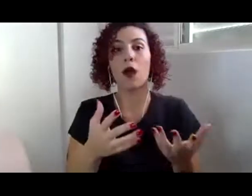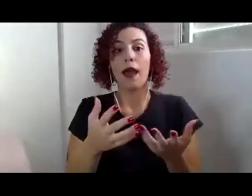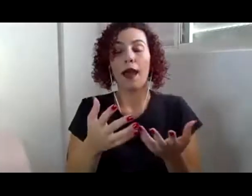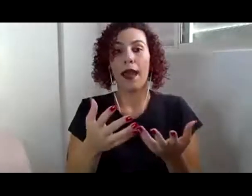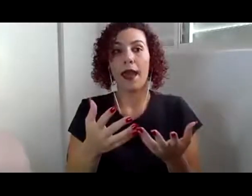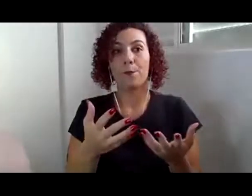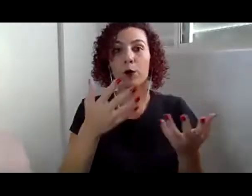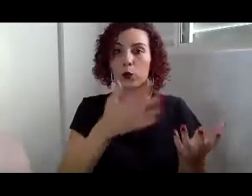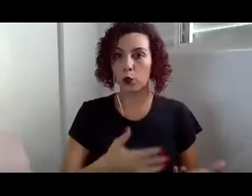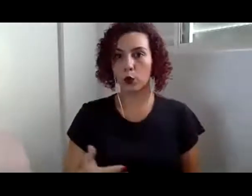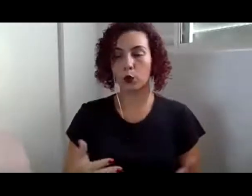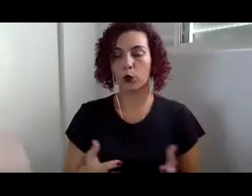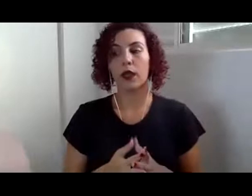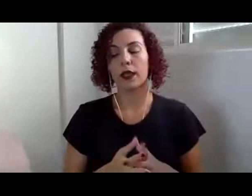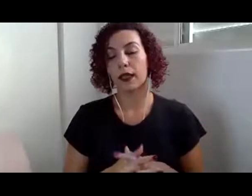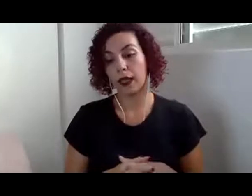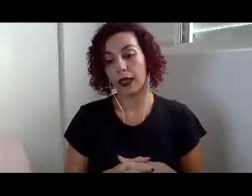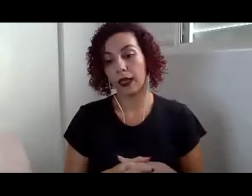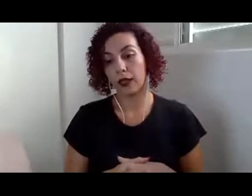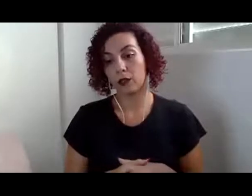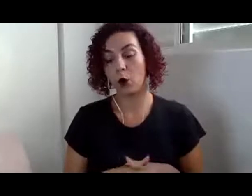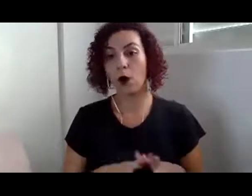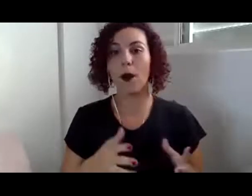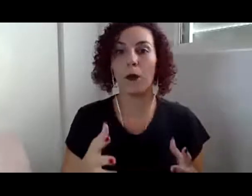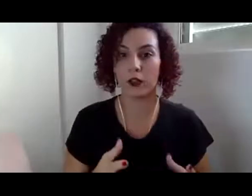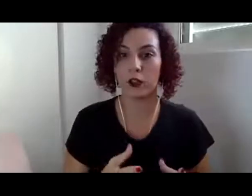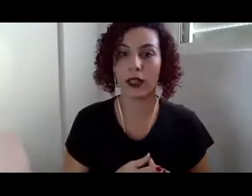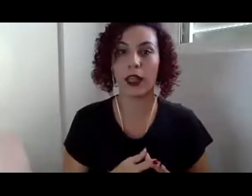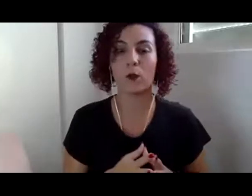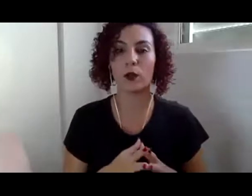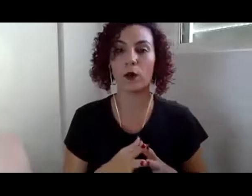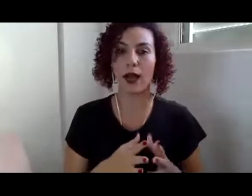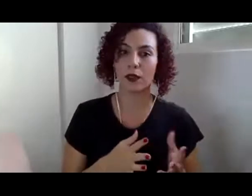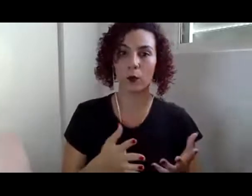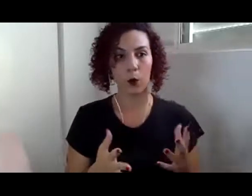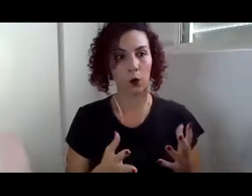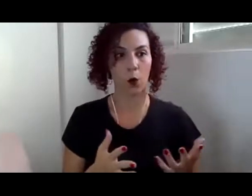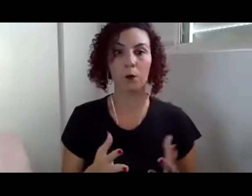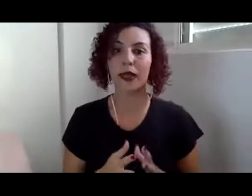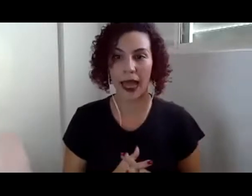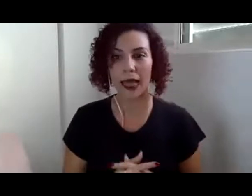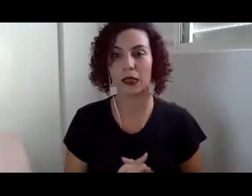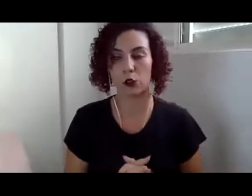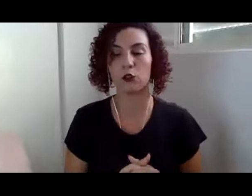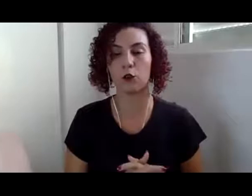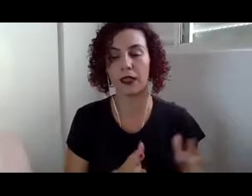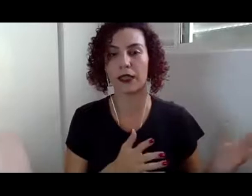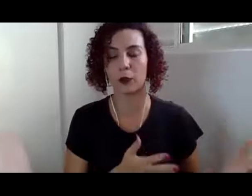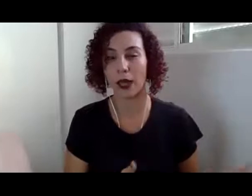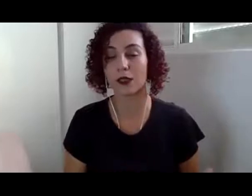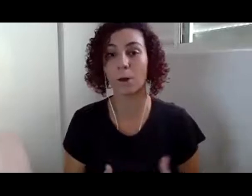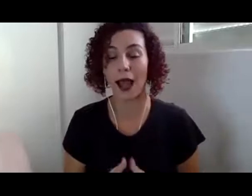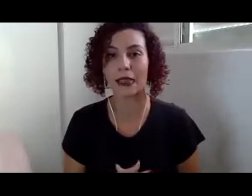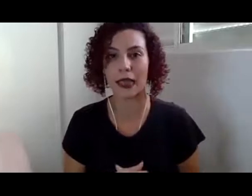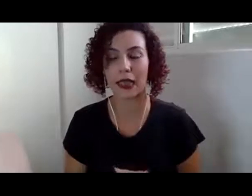Então, para o surdo, que normalmente já tem uma educação um pouco complicada, se a gente for pensar